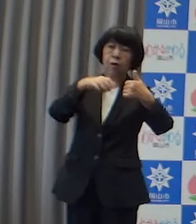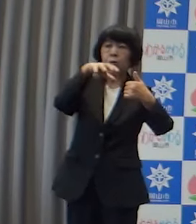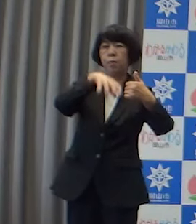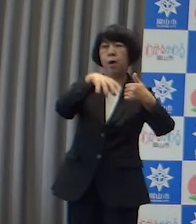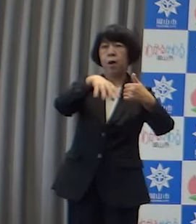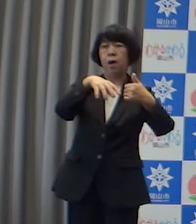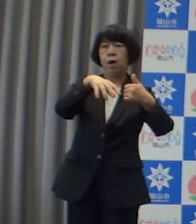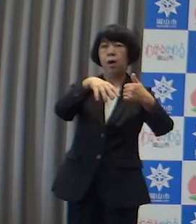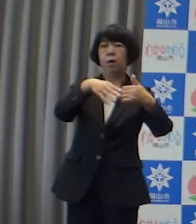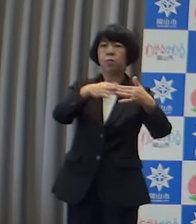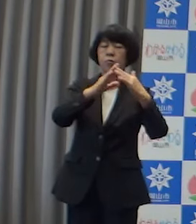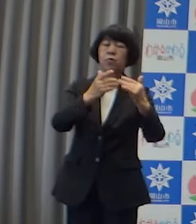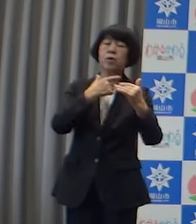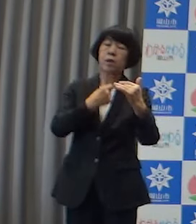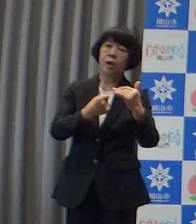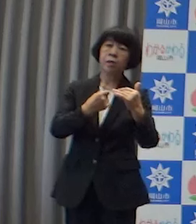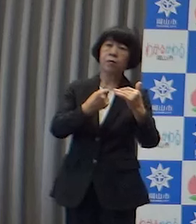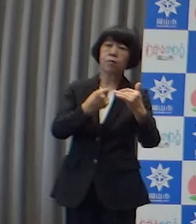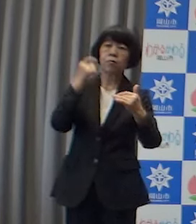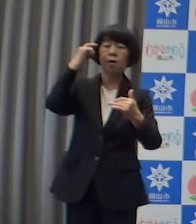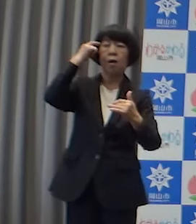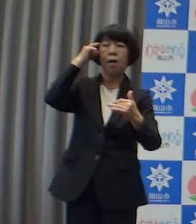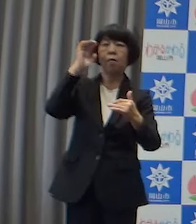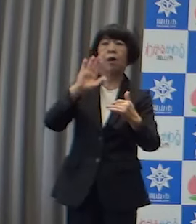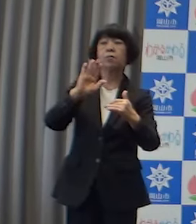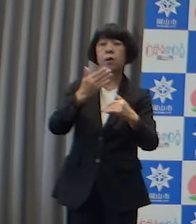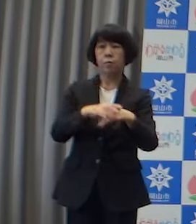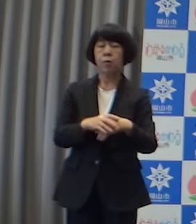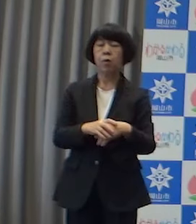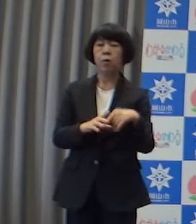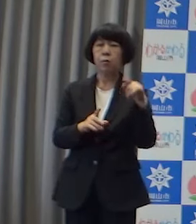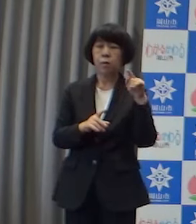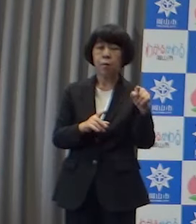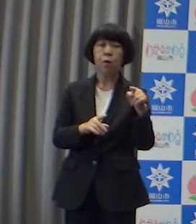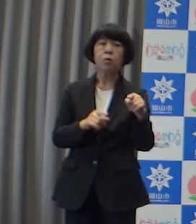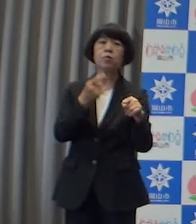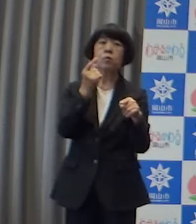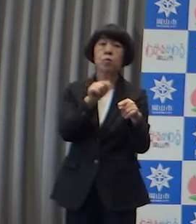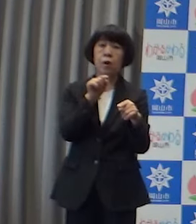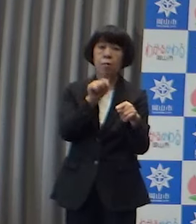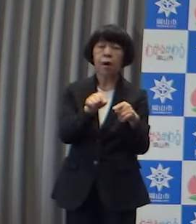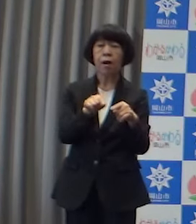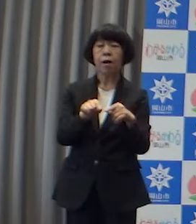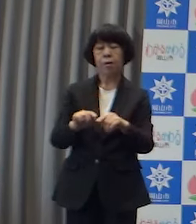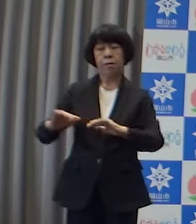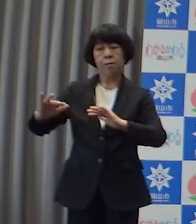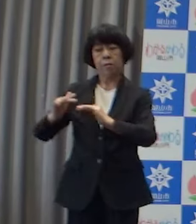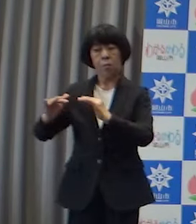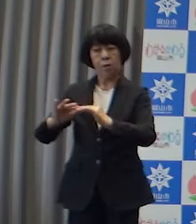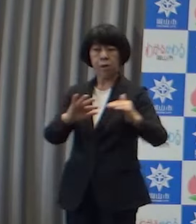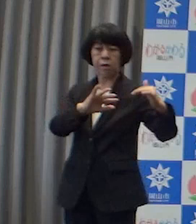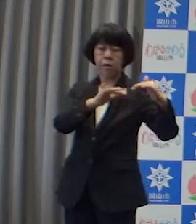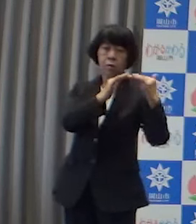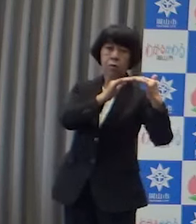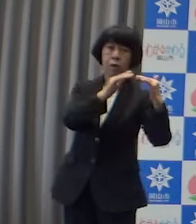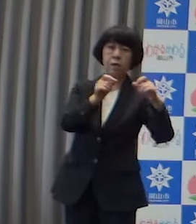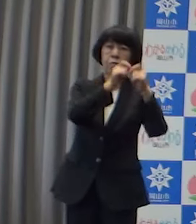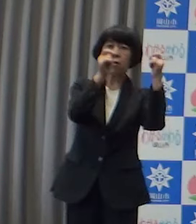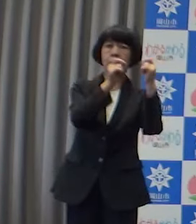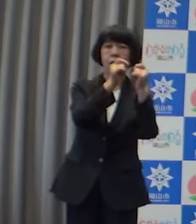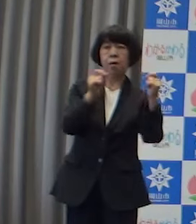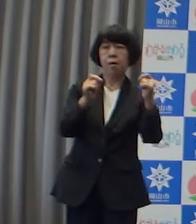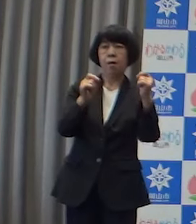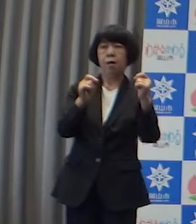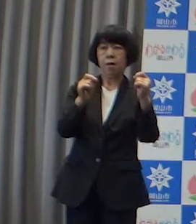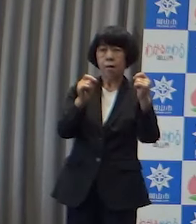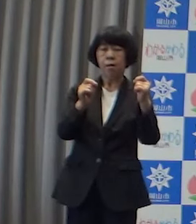らお互いのこれは協議の中で決まってくることでありますから、我々として